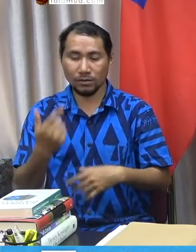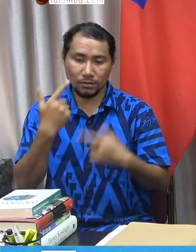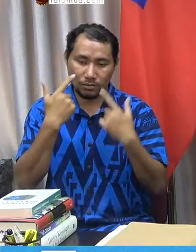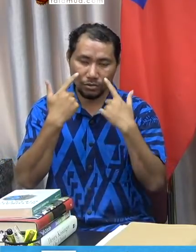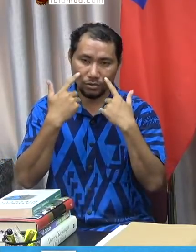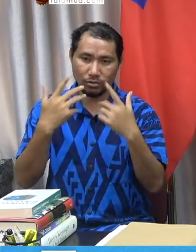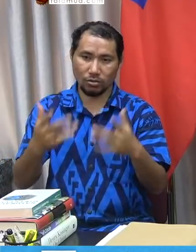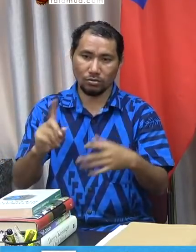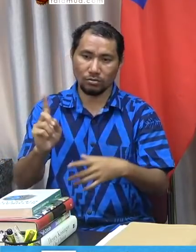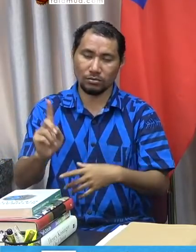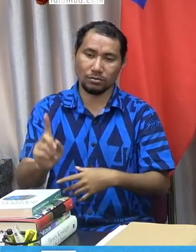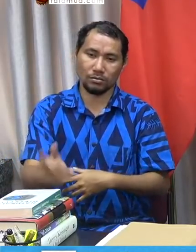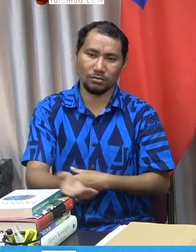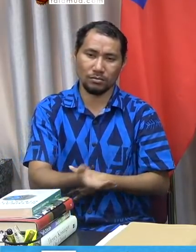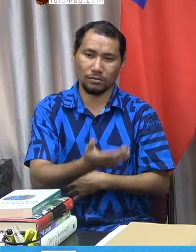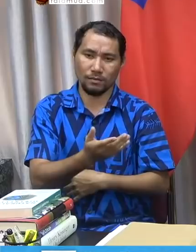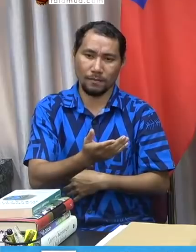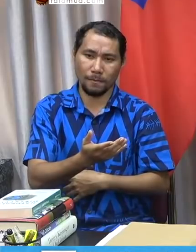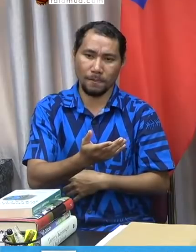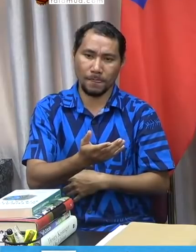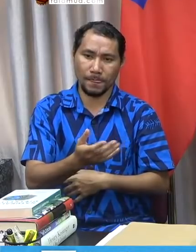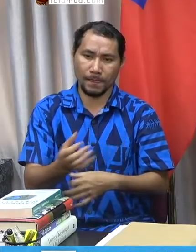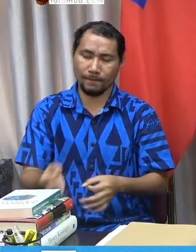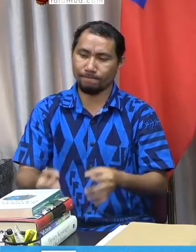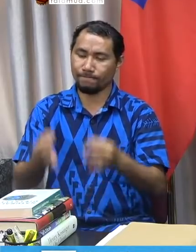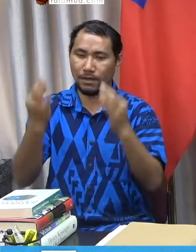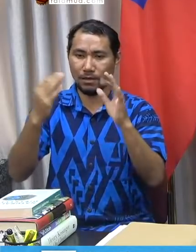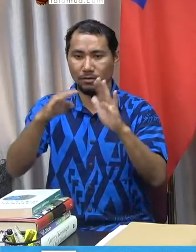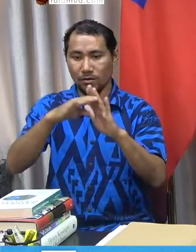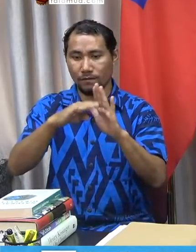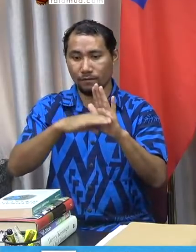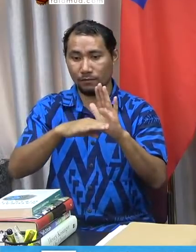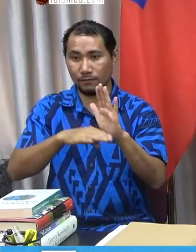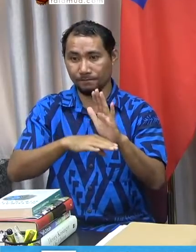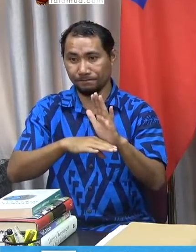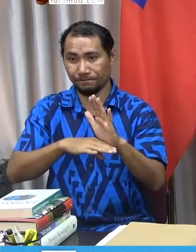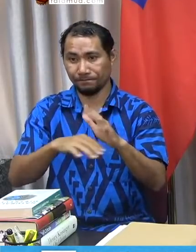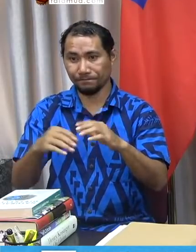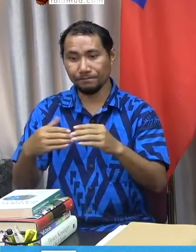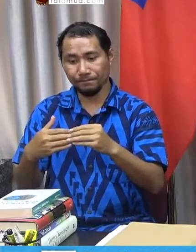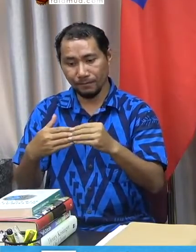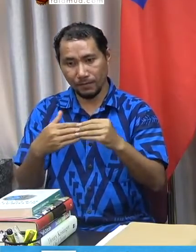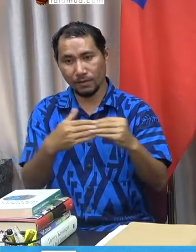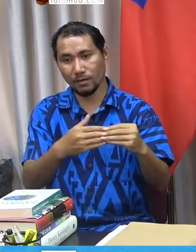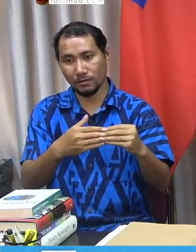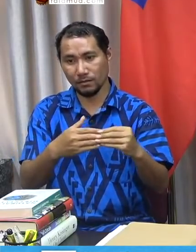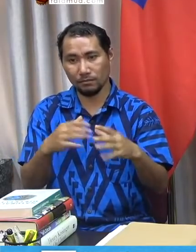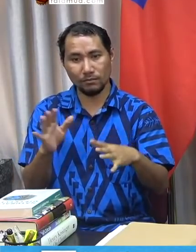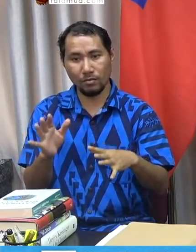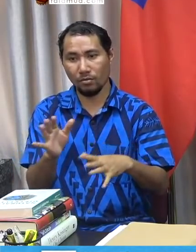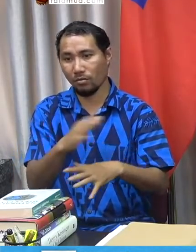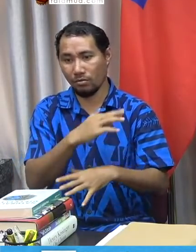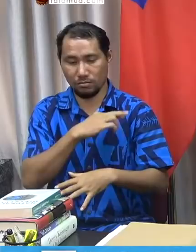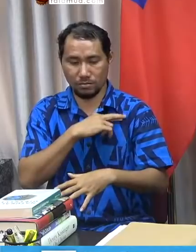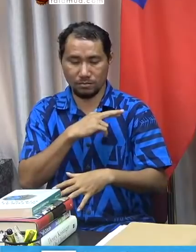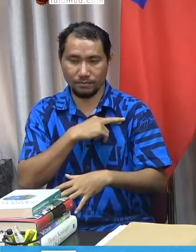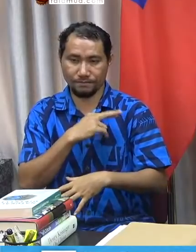ai ia le tūlanga lea o le ai o ni ai inga whaali tūla fono mo ia